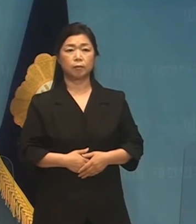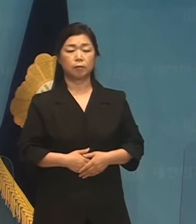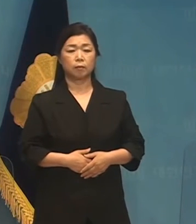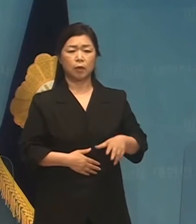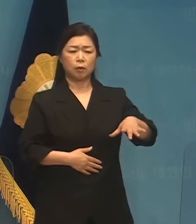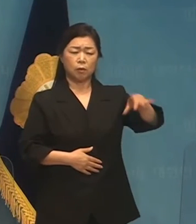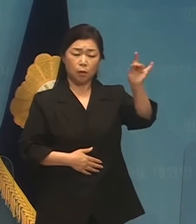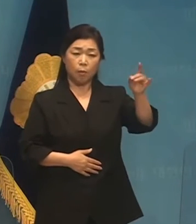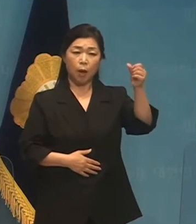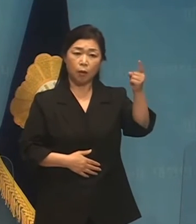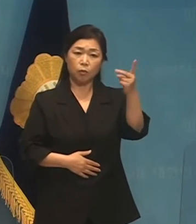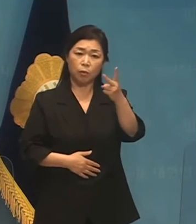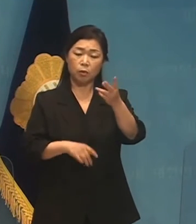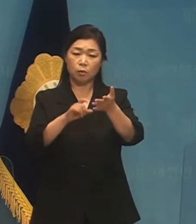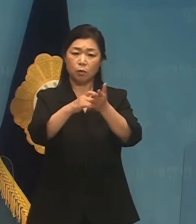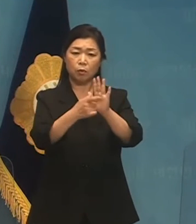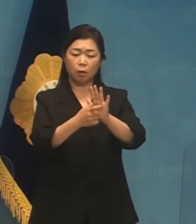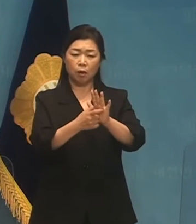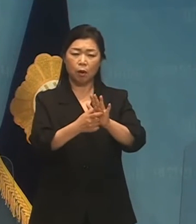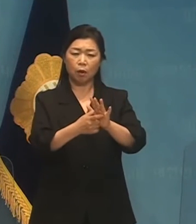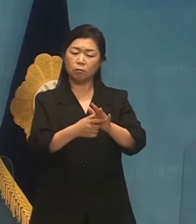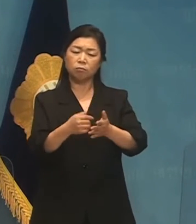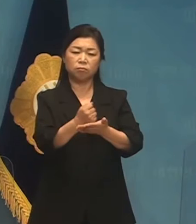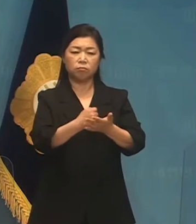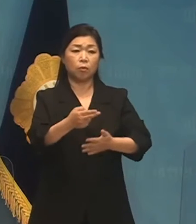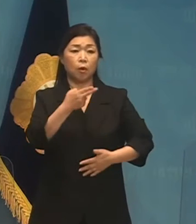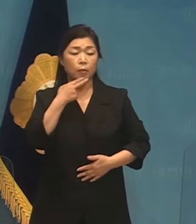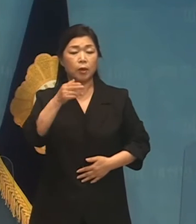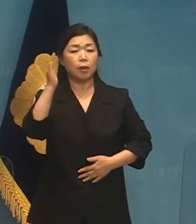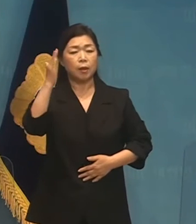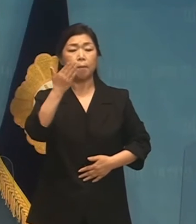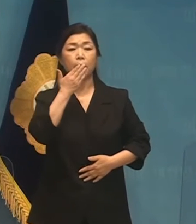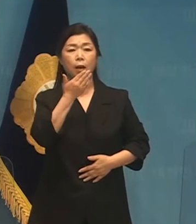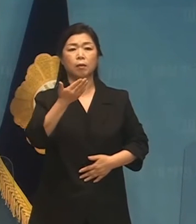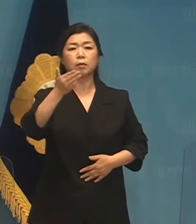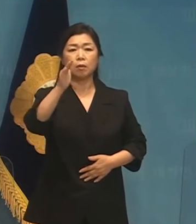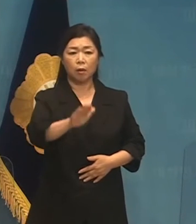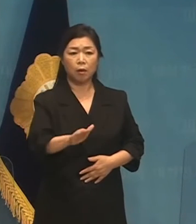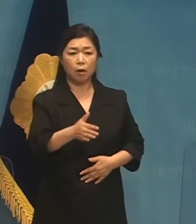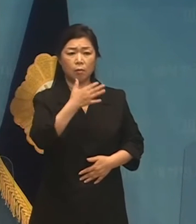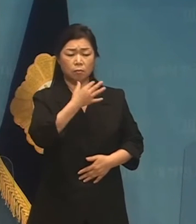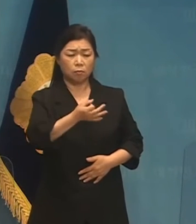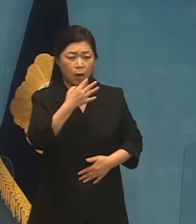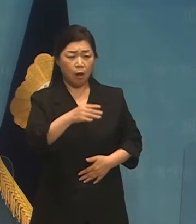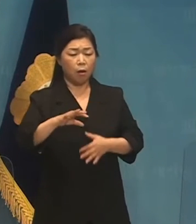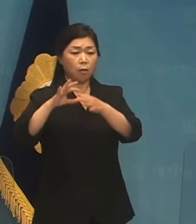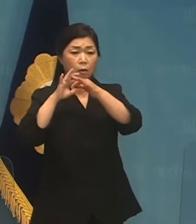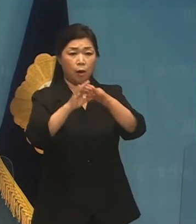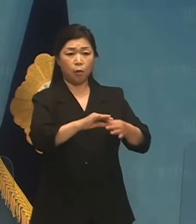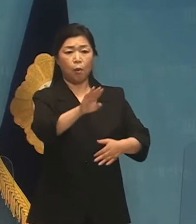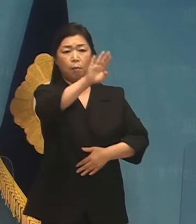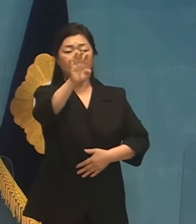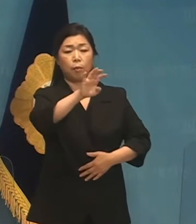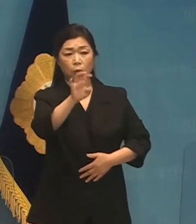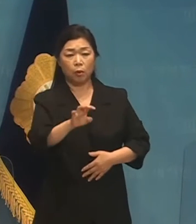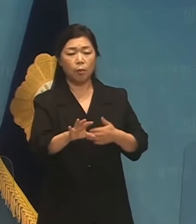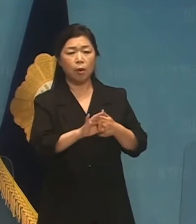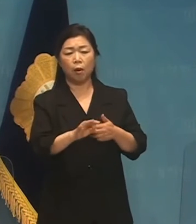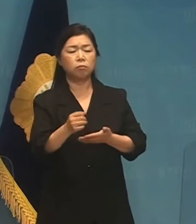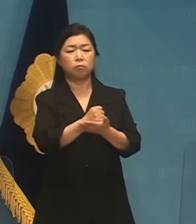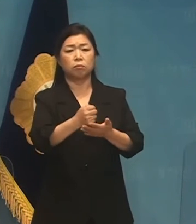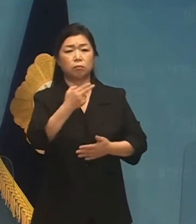처음 한두 번은 불운이라고 말할 수도 있습니다. 그러나 불운이 반복되면 불행이 됩니다.